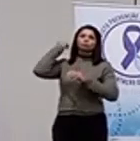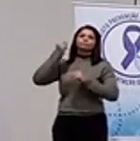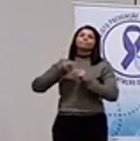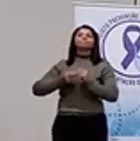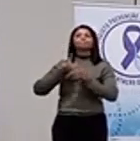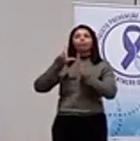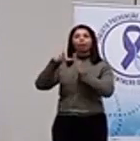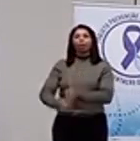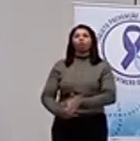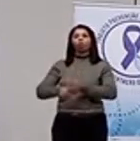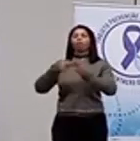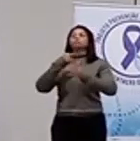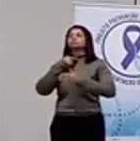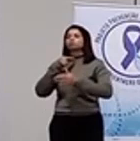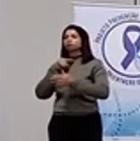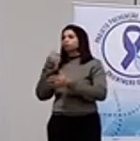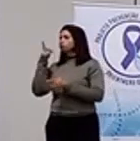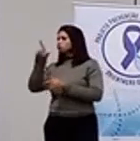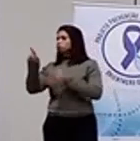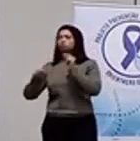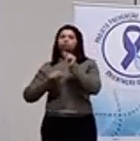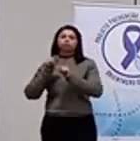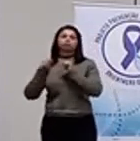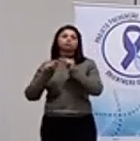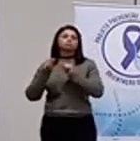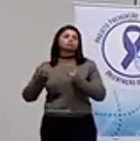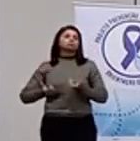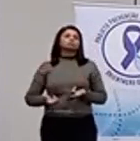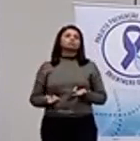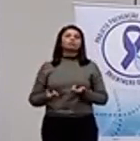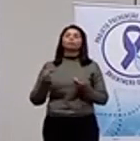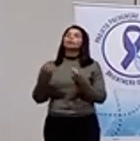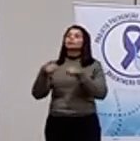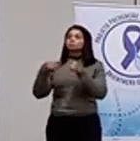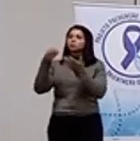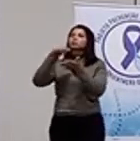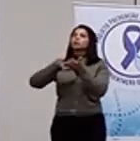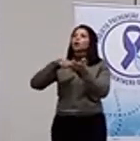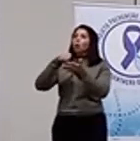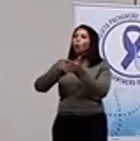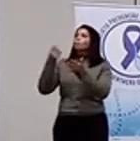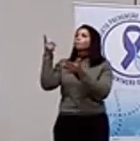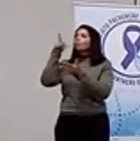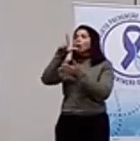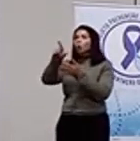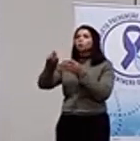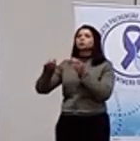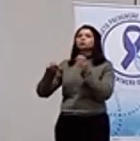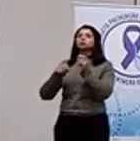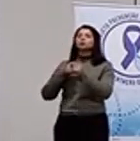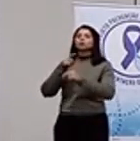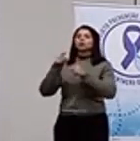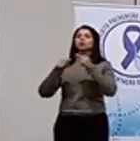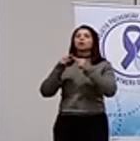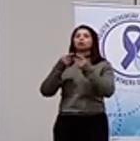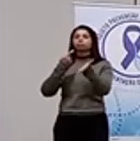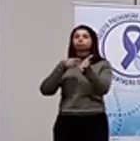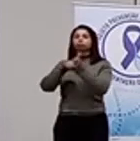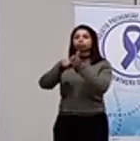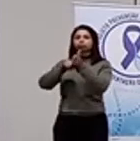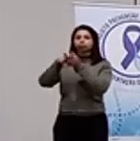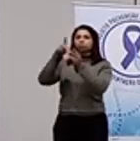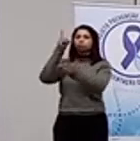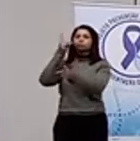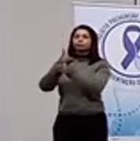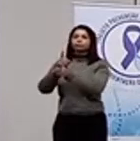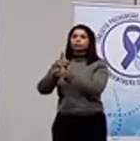tanto efeito. Então aqui você também tem a luta, não só para ter o diagnóstico, mas para ter o diagnóstico numa época em que as terapias possam fazer